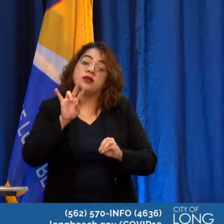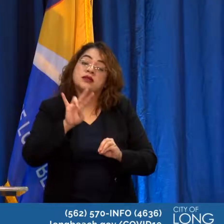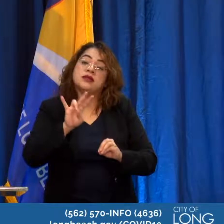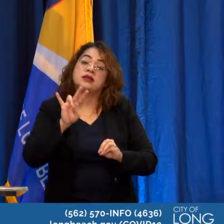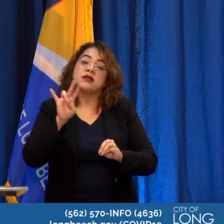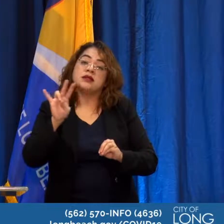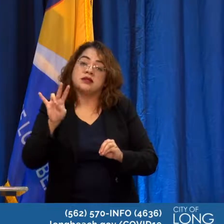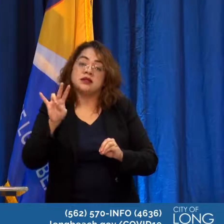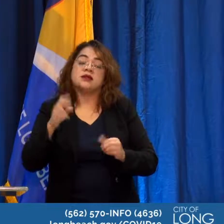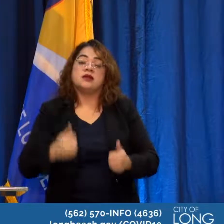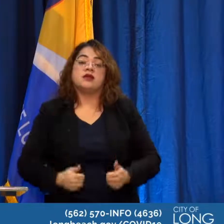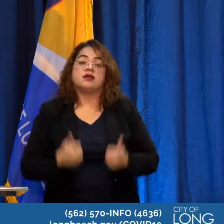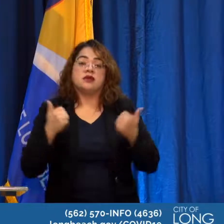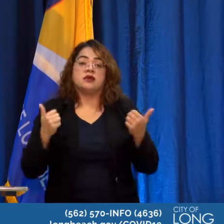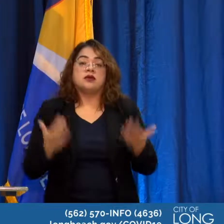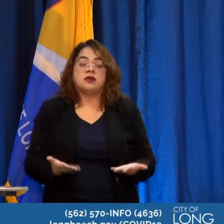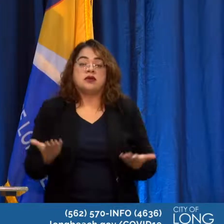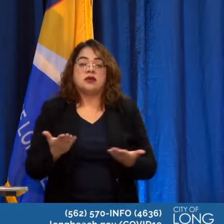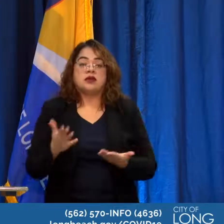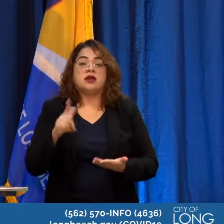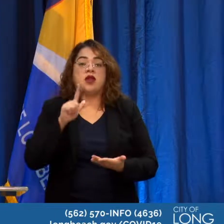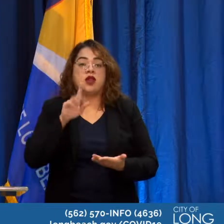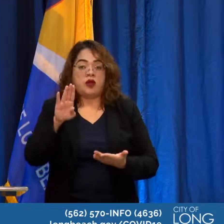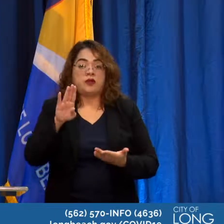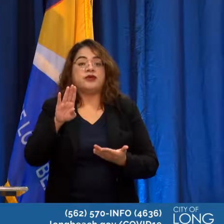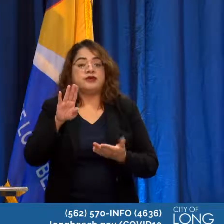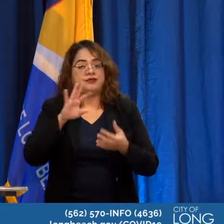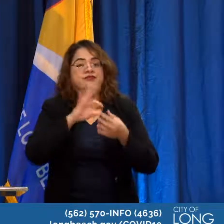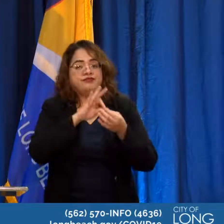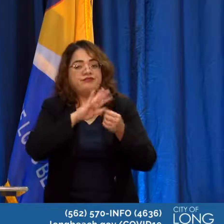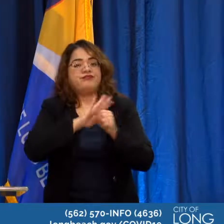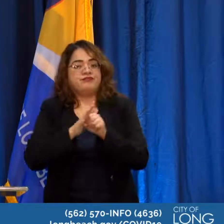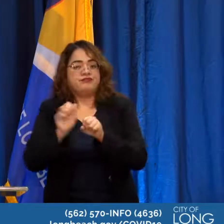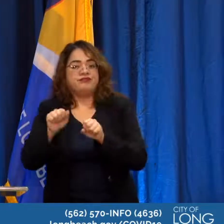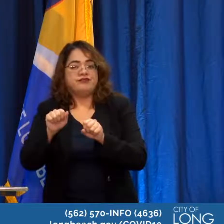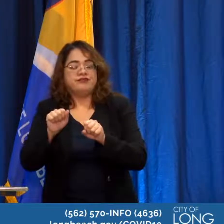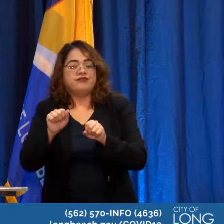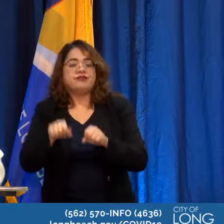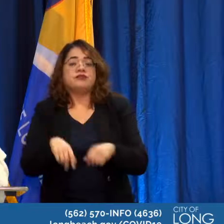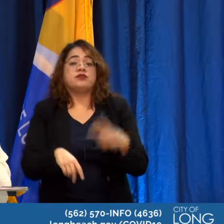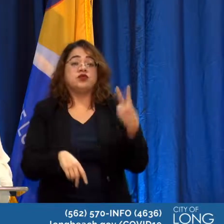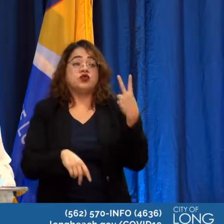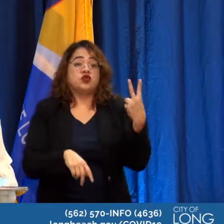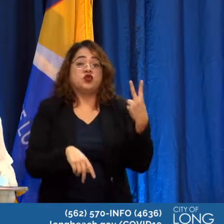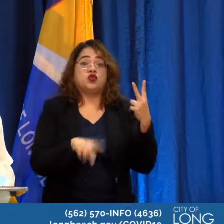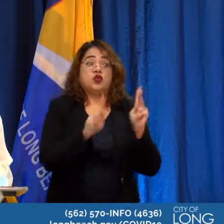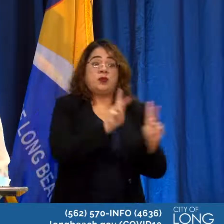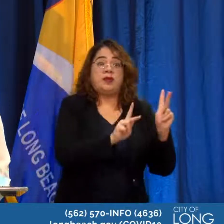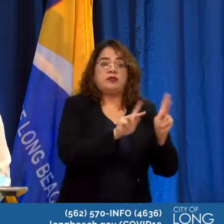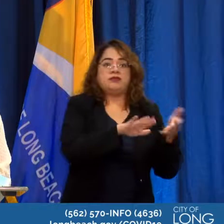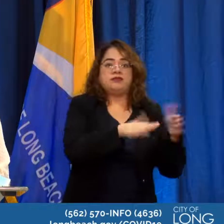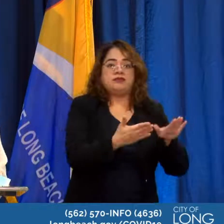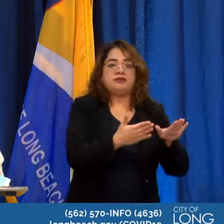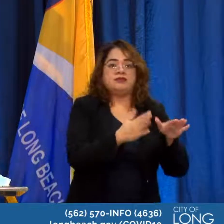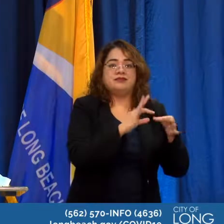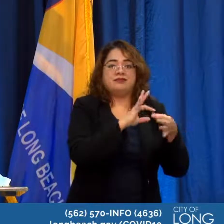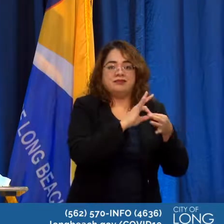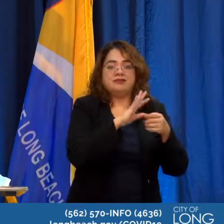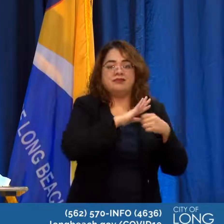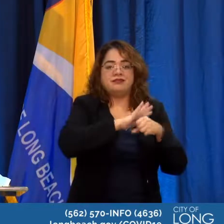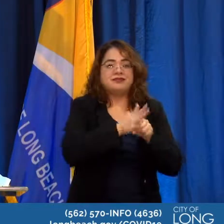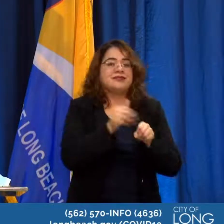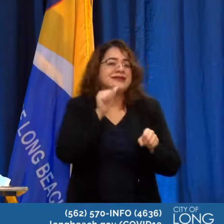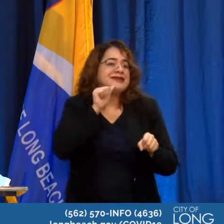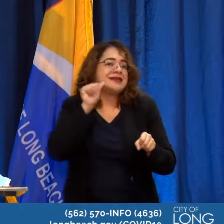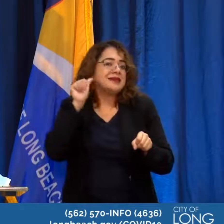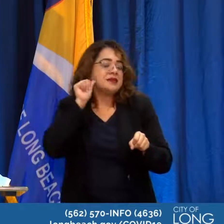277 residentes de Long Beach a causa de COVID-19, incluyendo a 2 personas ayer. El aumento que